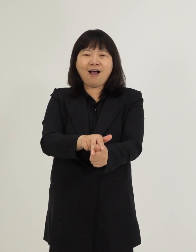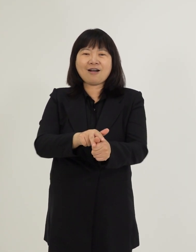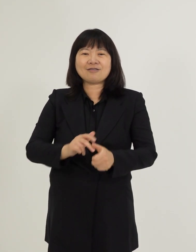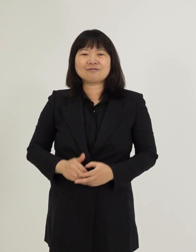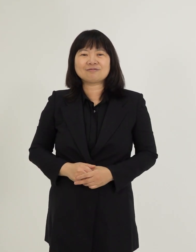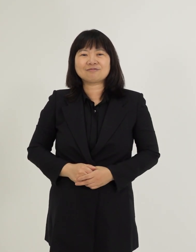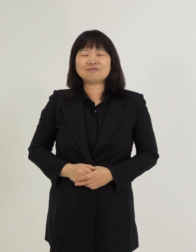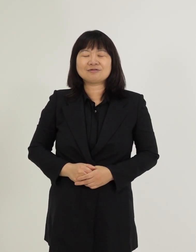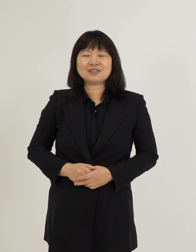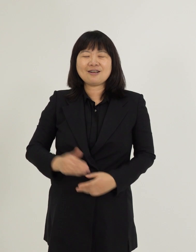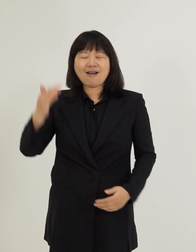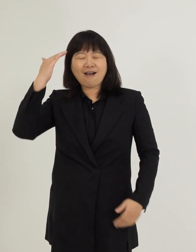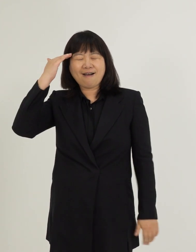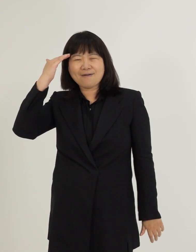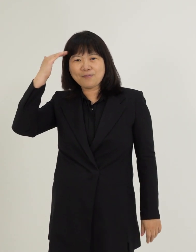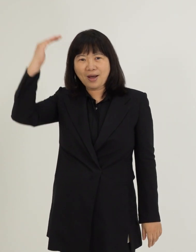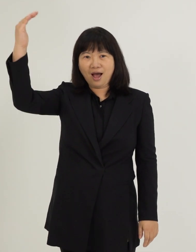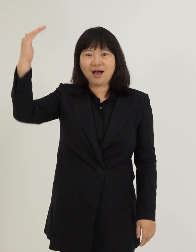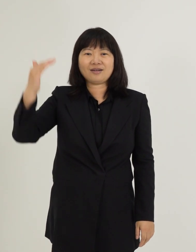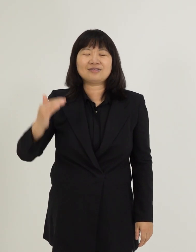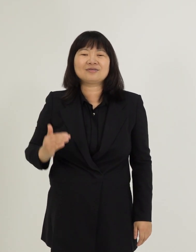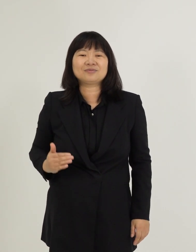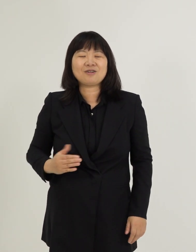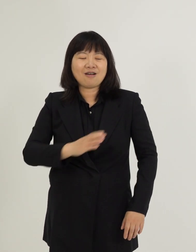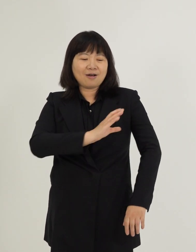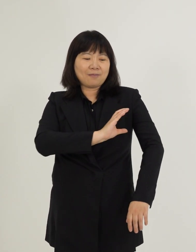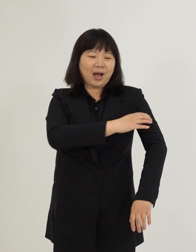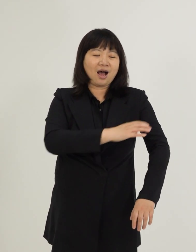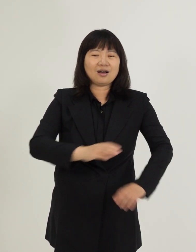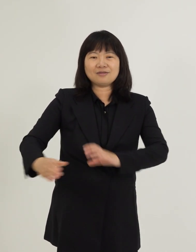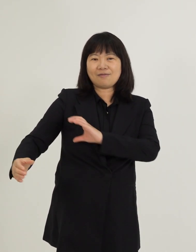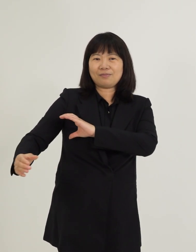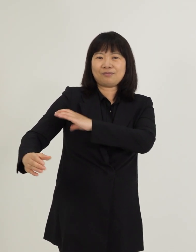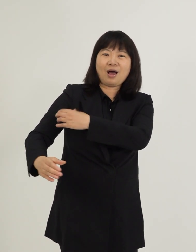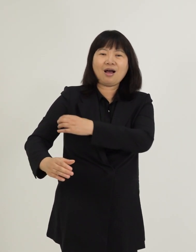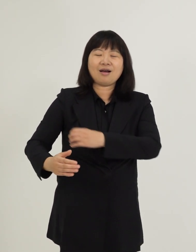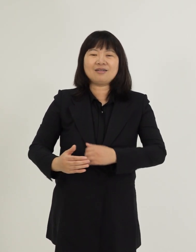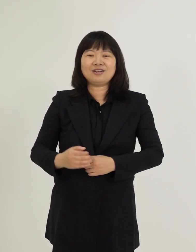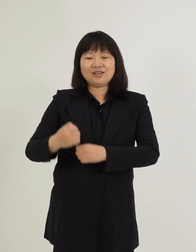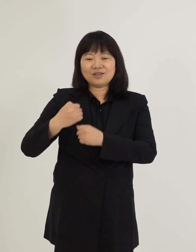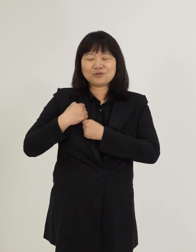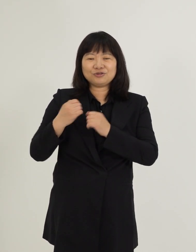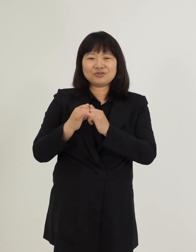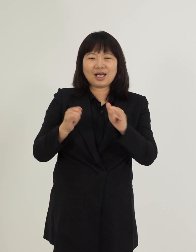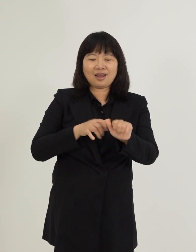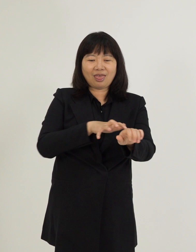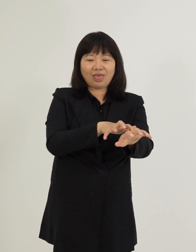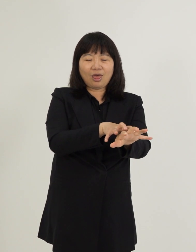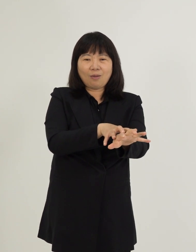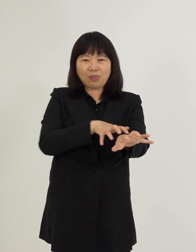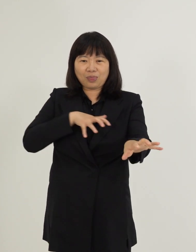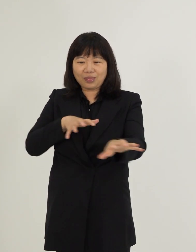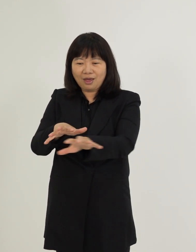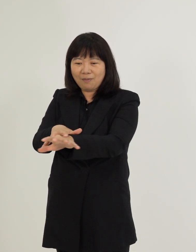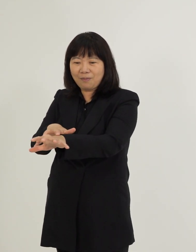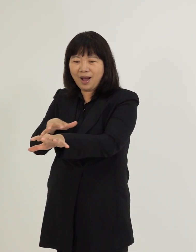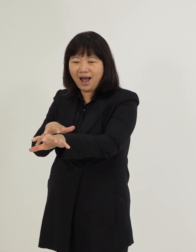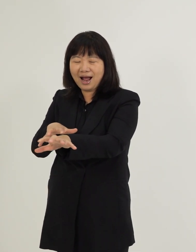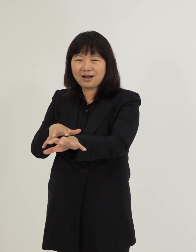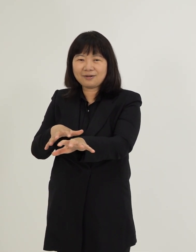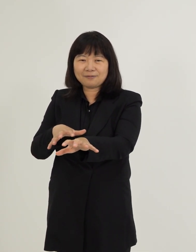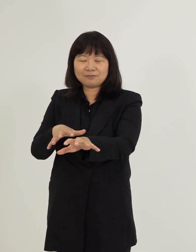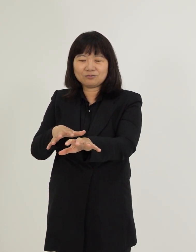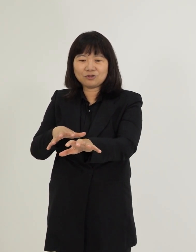건장한 키에 잘 훈련된 병력들을 쫙 도열시켜서 끌고 와도